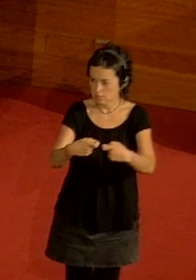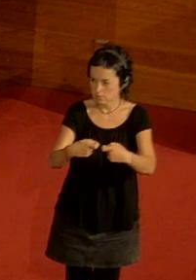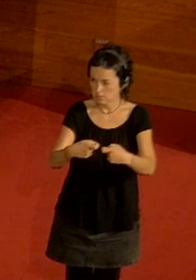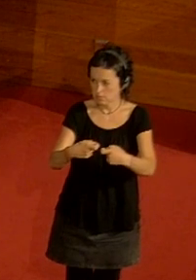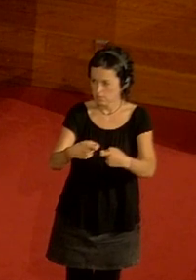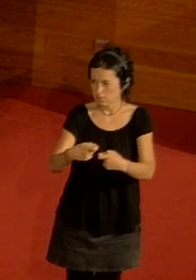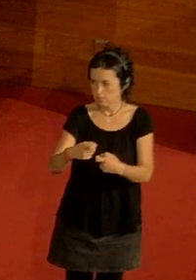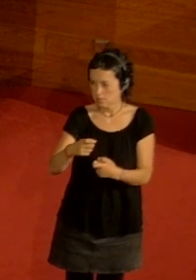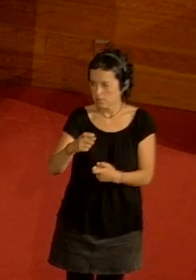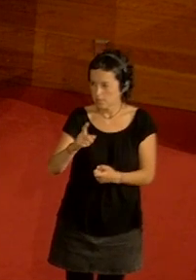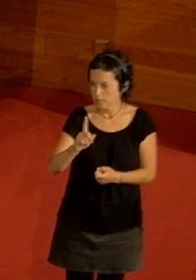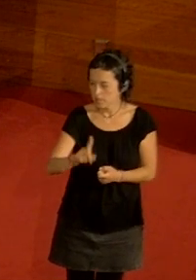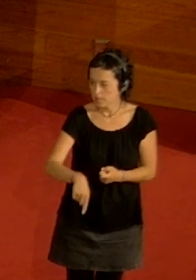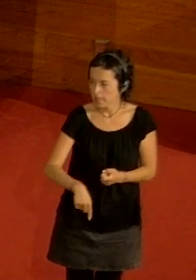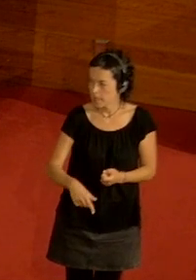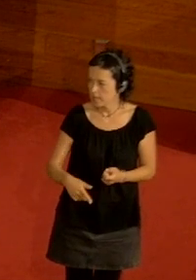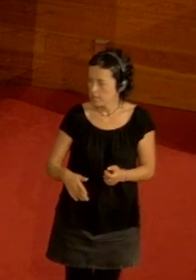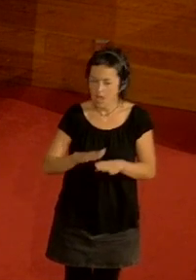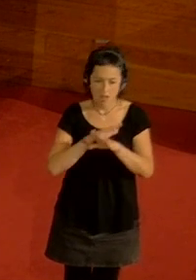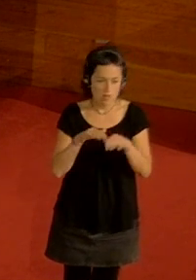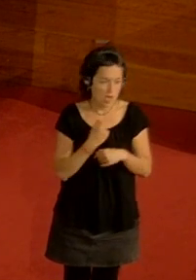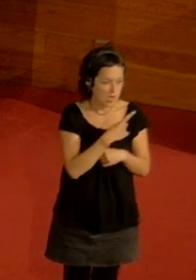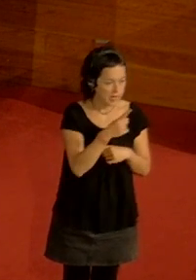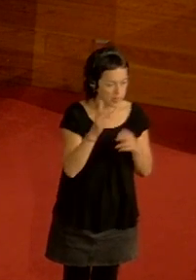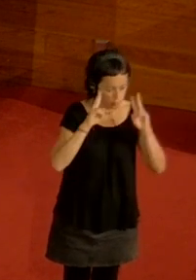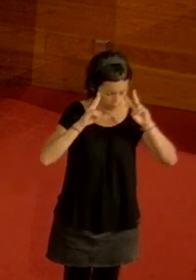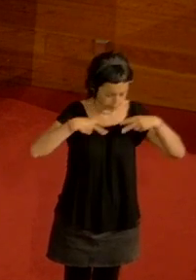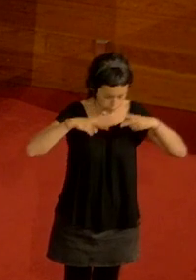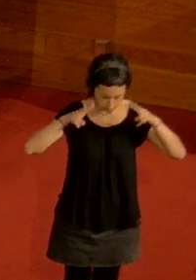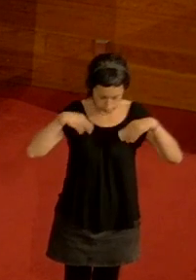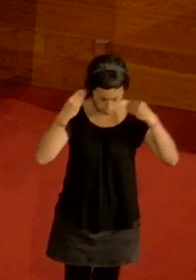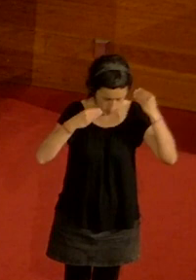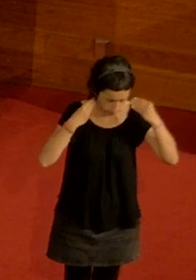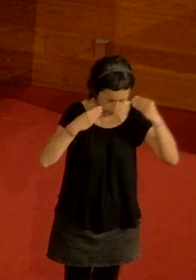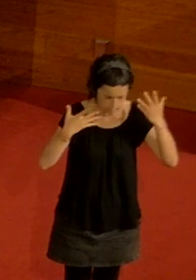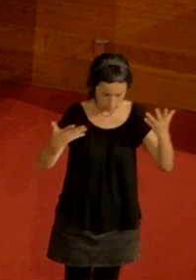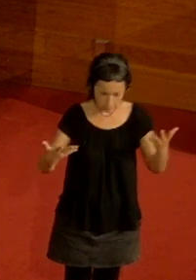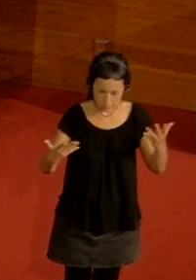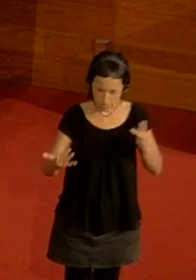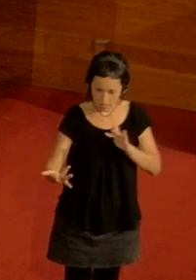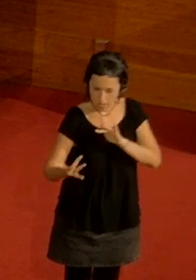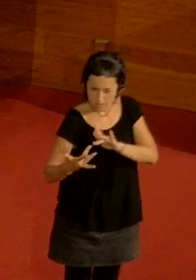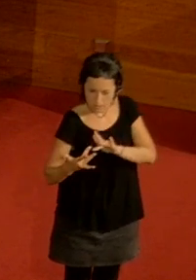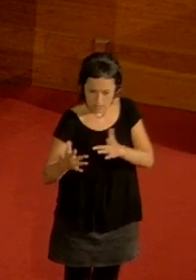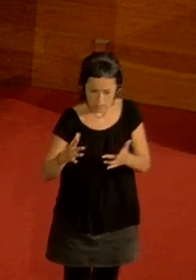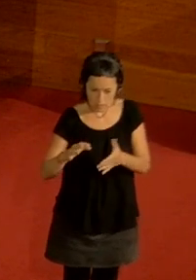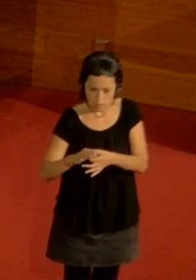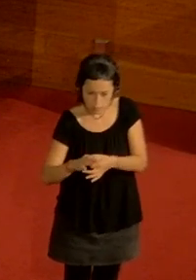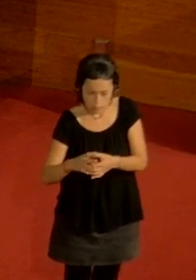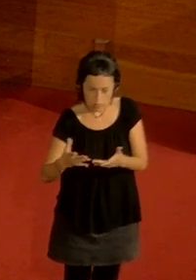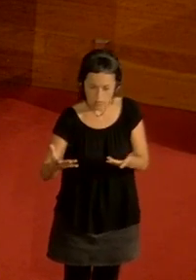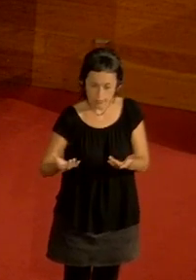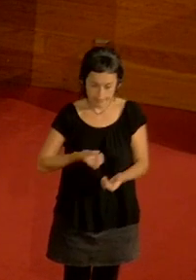a hacer que cada uno esté pensando en lo suyo y se dificulte la sindicación cuando hablamos de trabajo o la